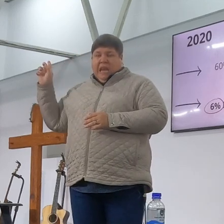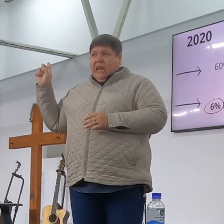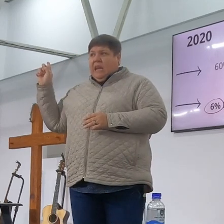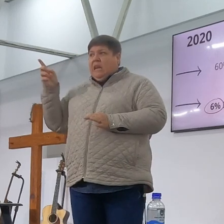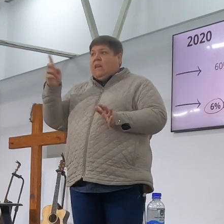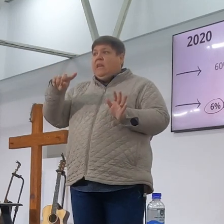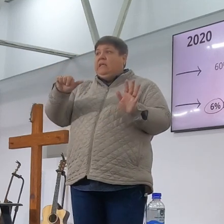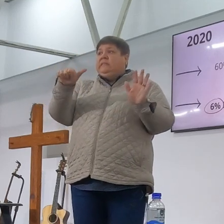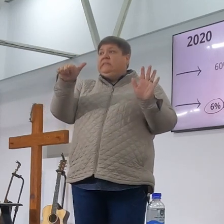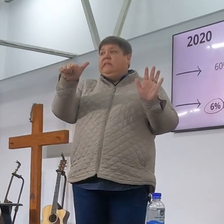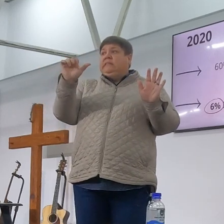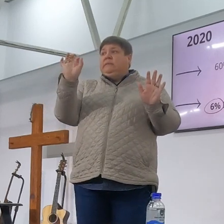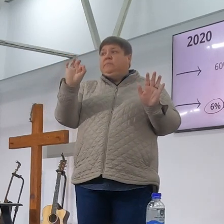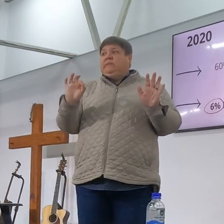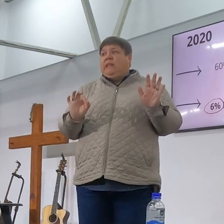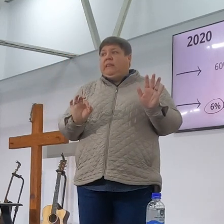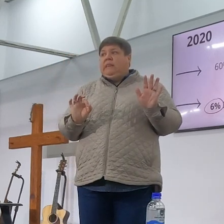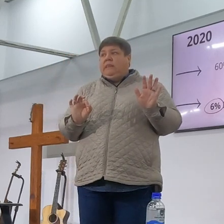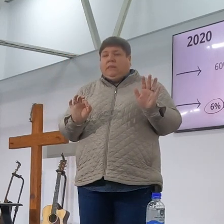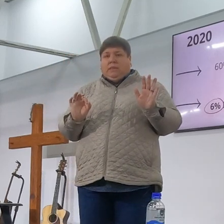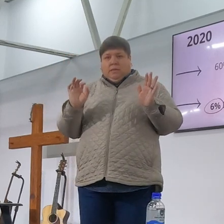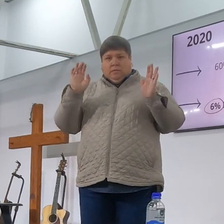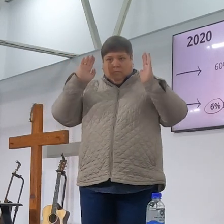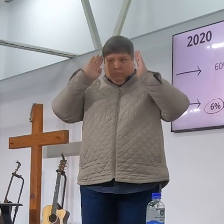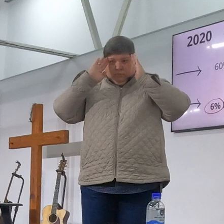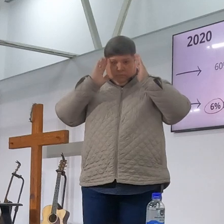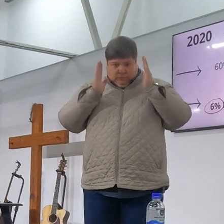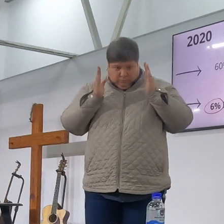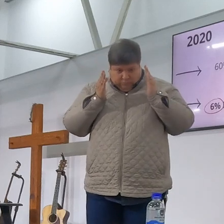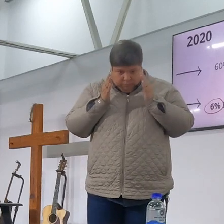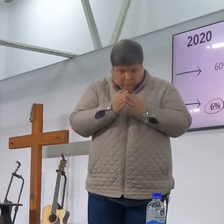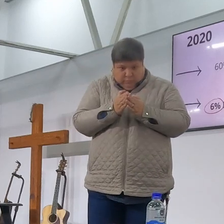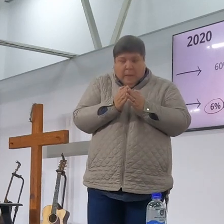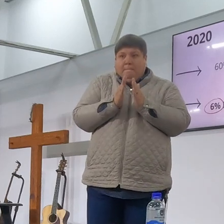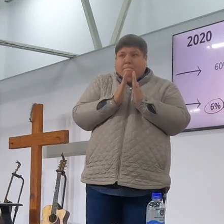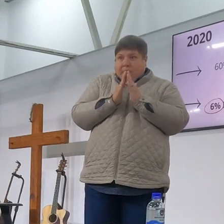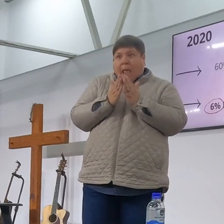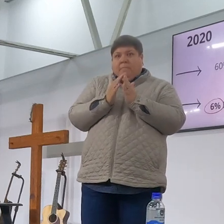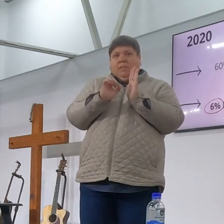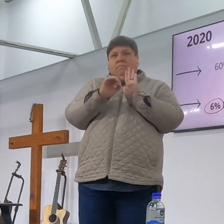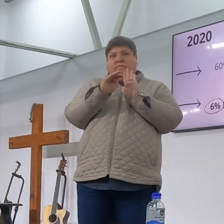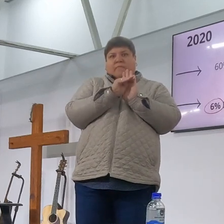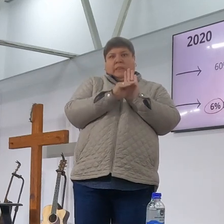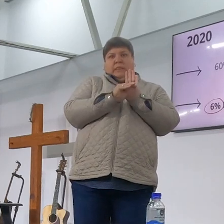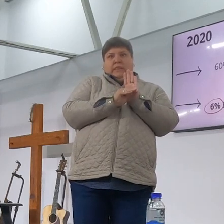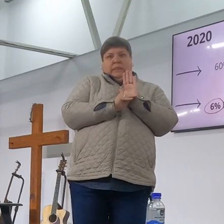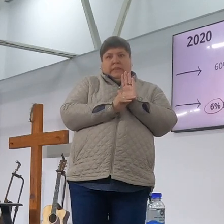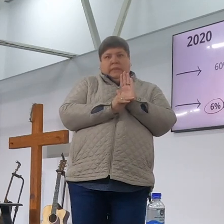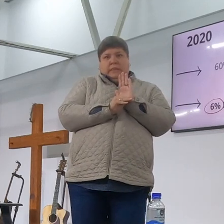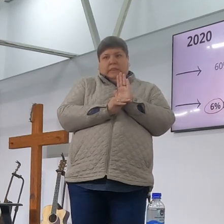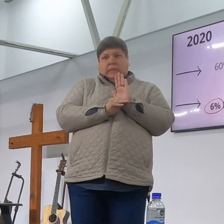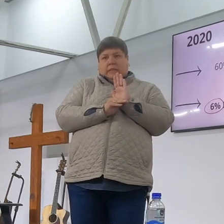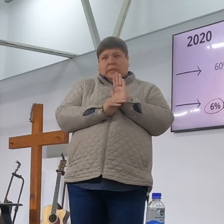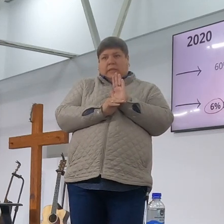net 6% van hulle het 'n werklik Bybelse wêreldbeskouing.